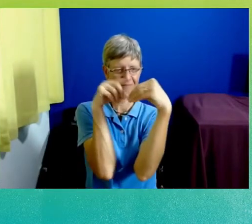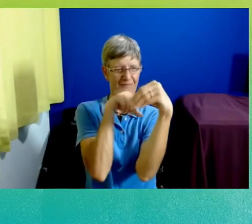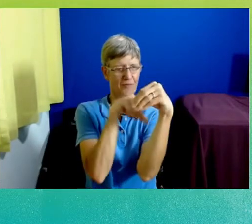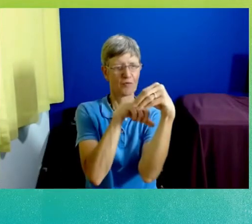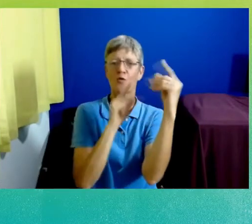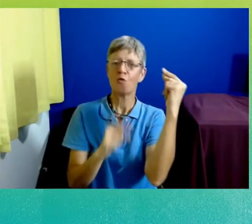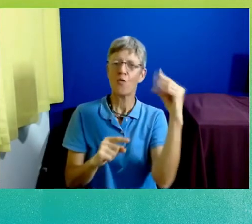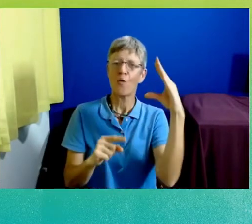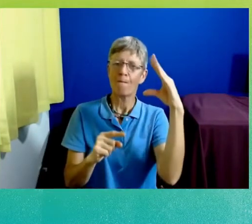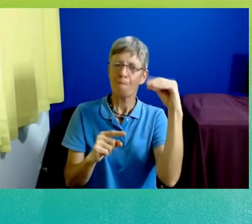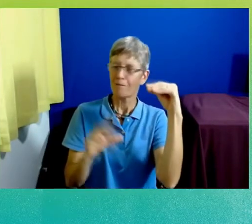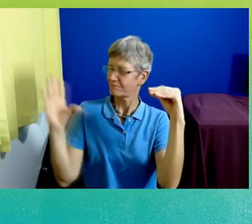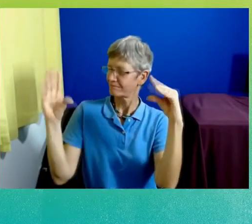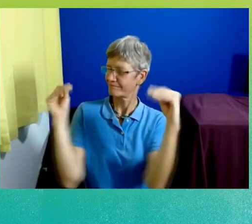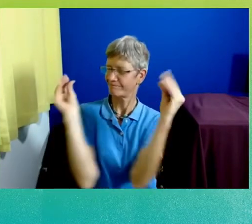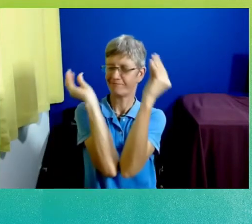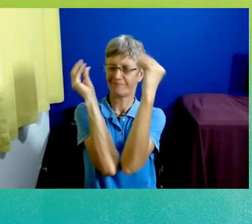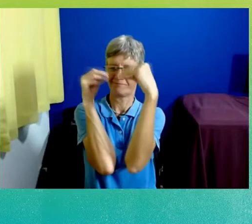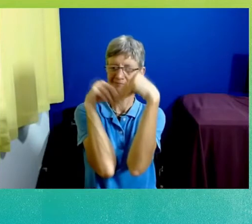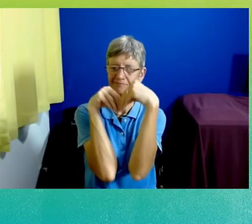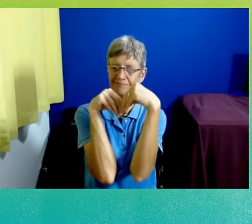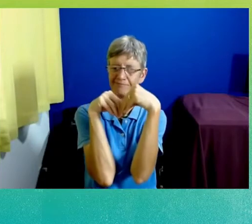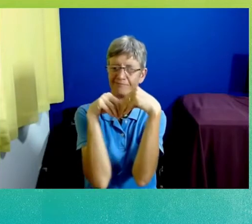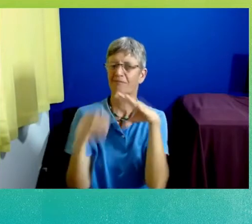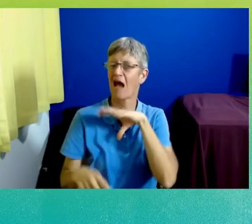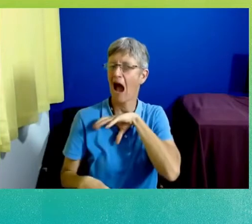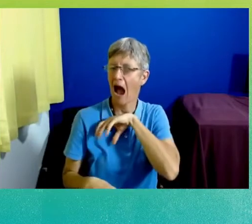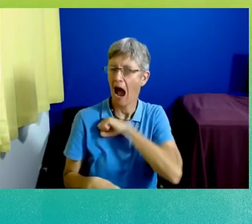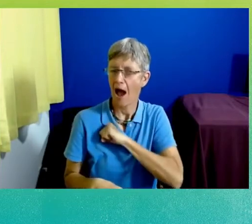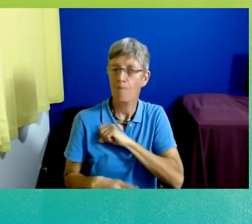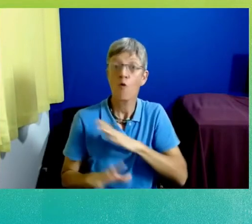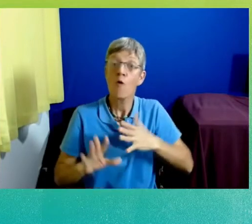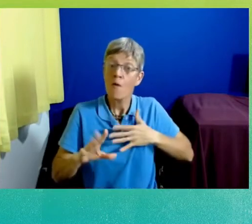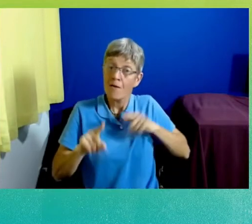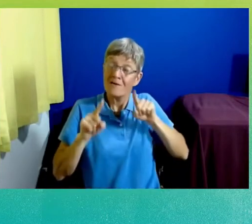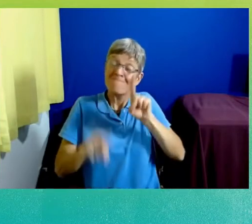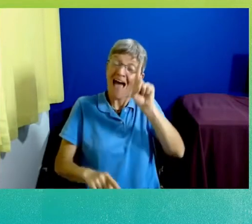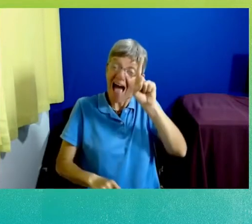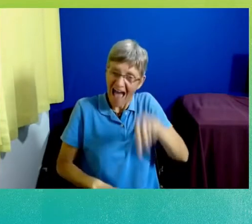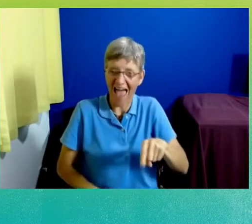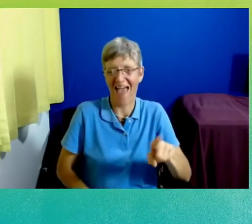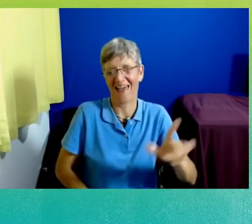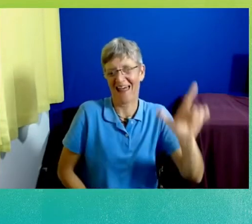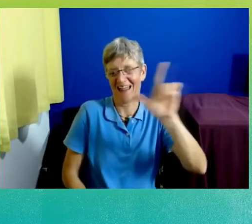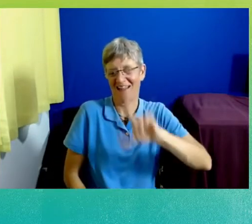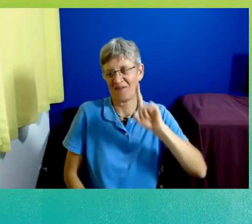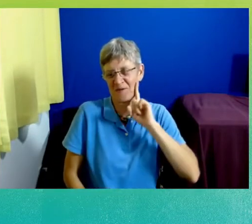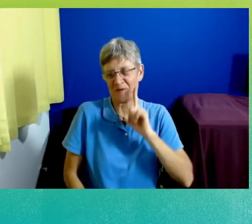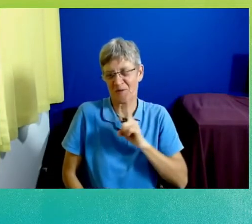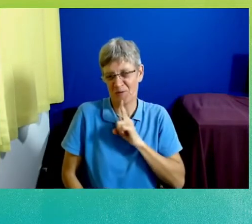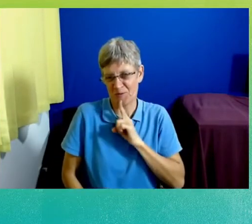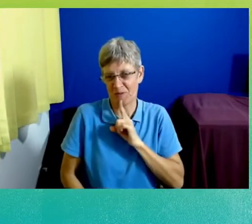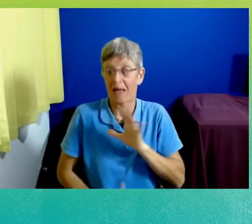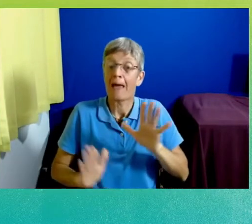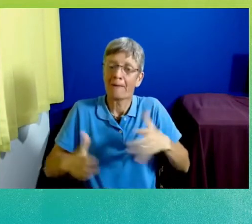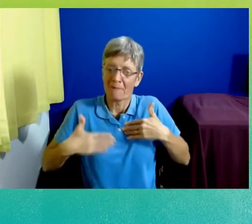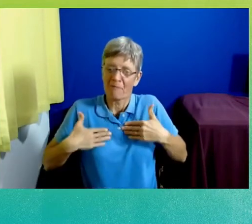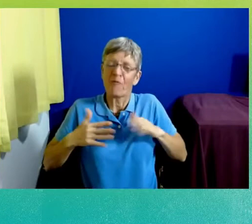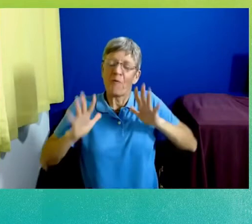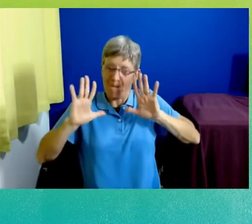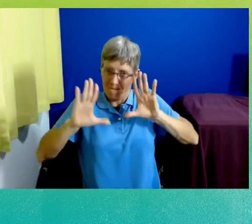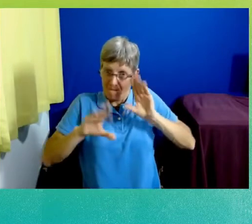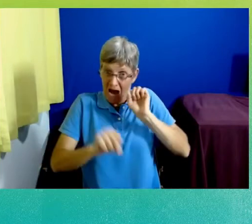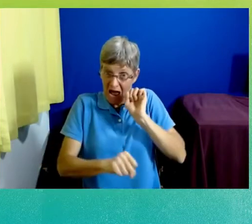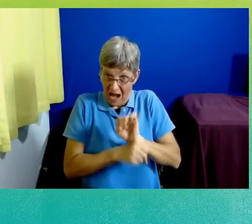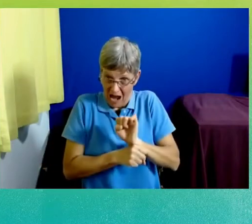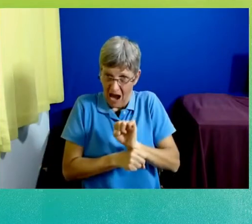criado. Projetando esse coração, significando o amor. Uma ave de um lado, uma ave do outro, uma ave do outro. Isso é